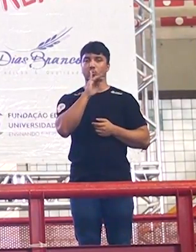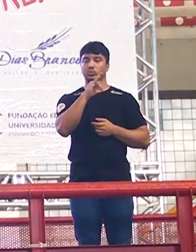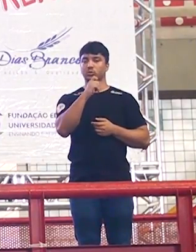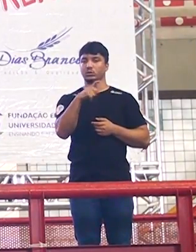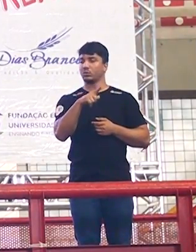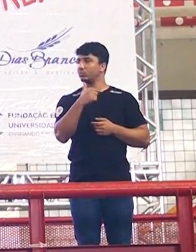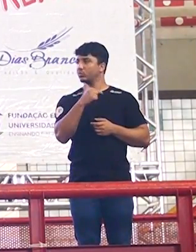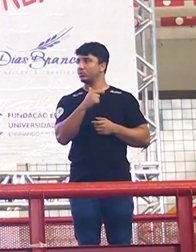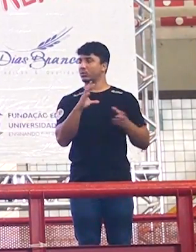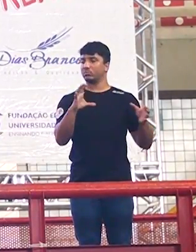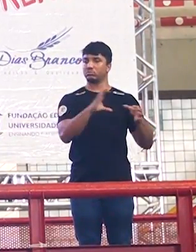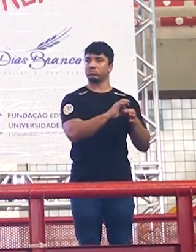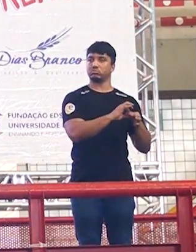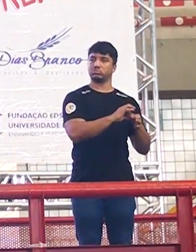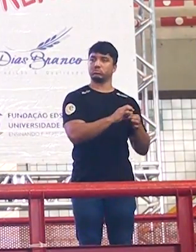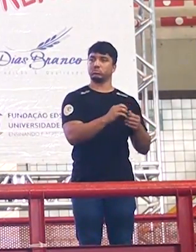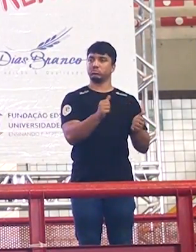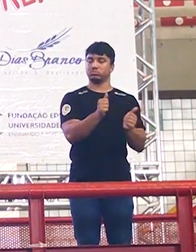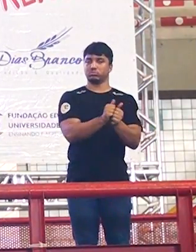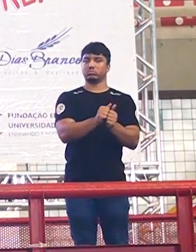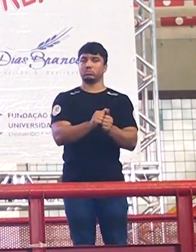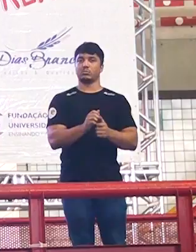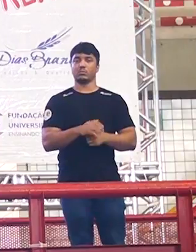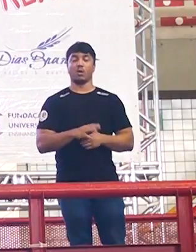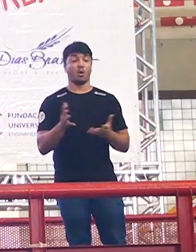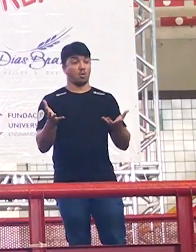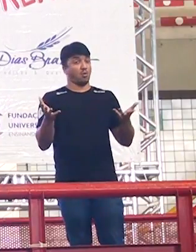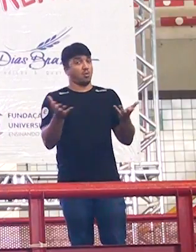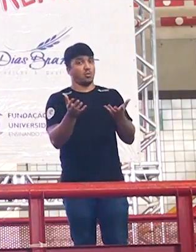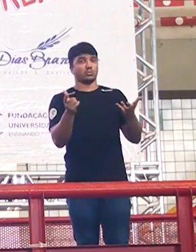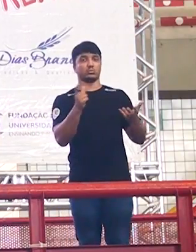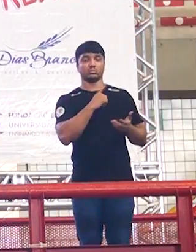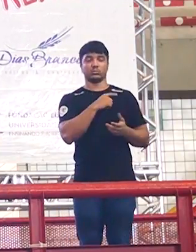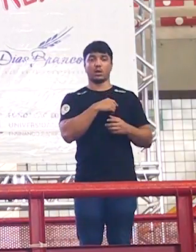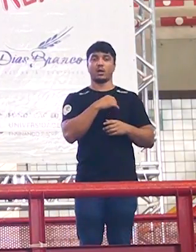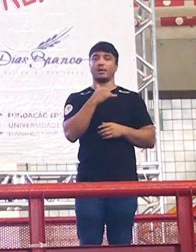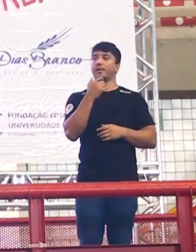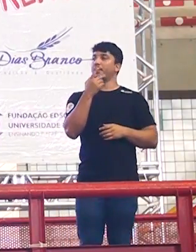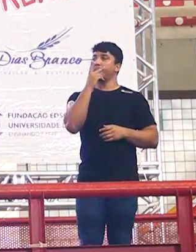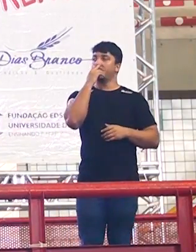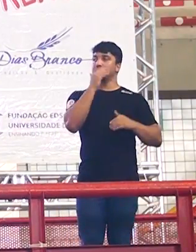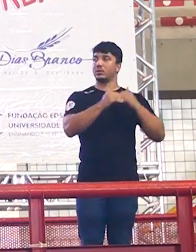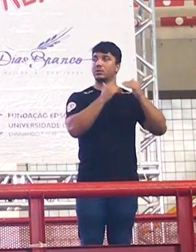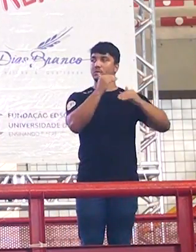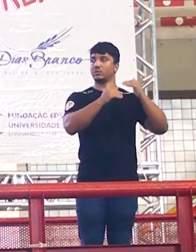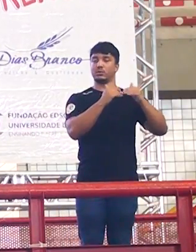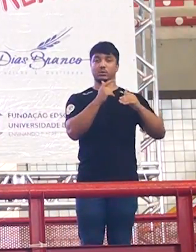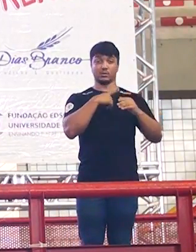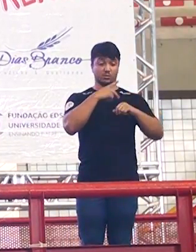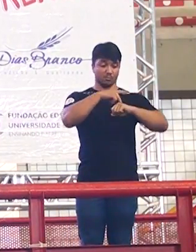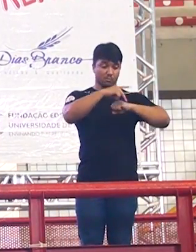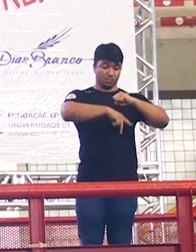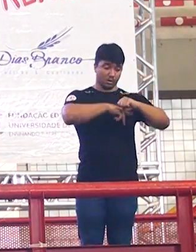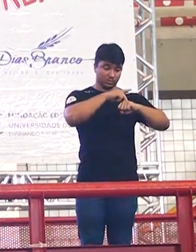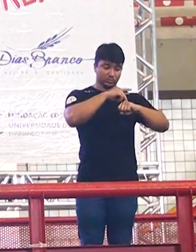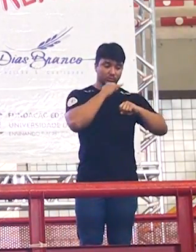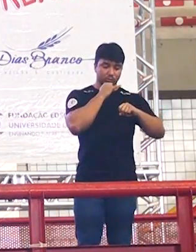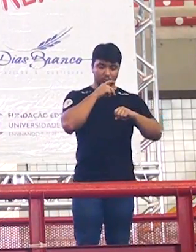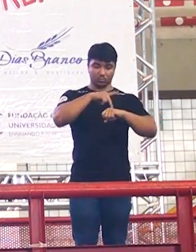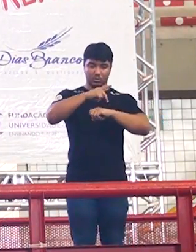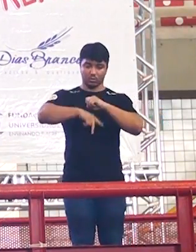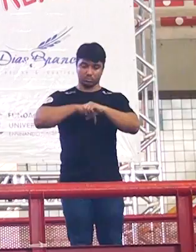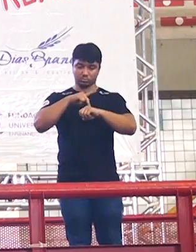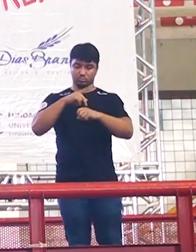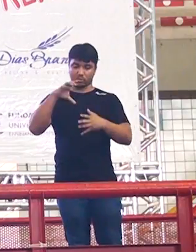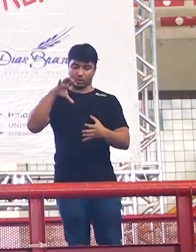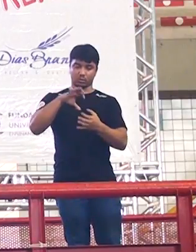Pessoal, hoje em dia a coisa está tão evoluída que a gente pensa que só porque dois países não se ligam pelo continente, que